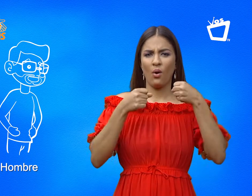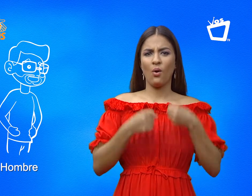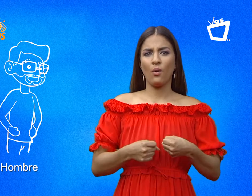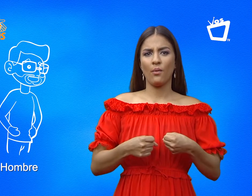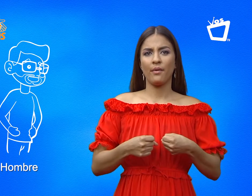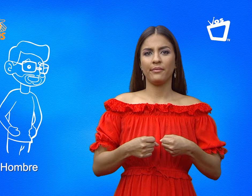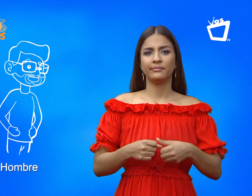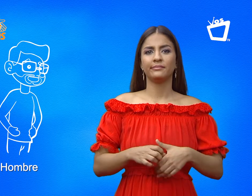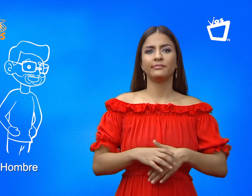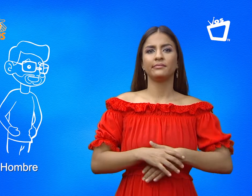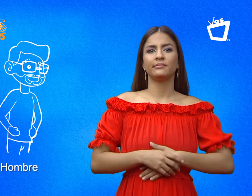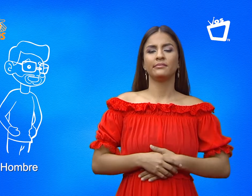hombre